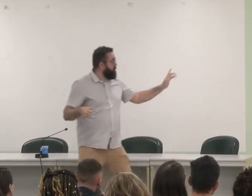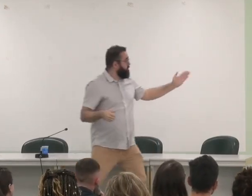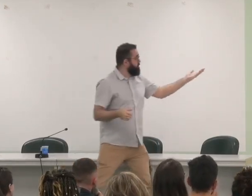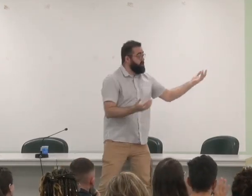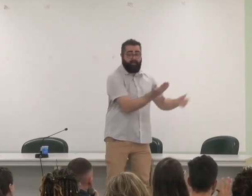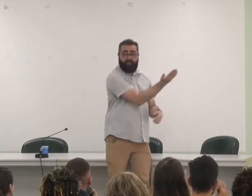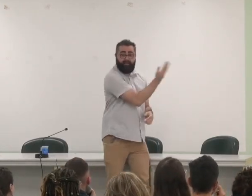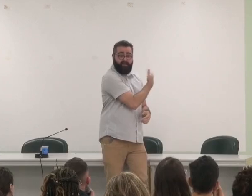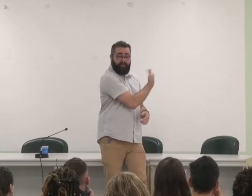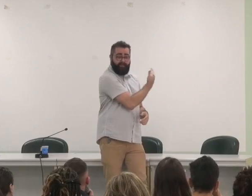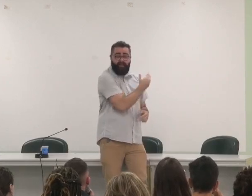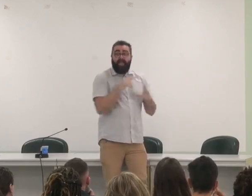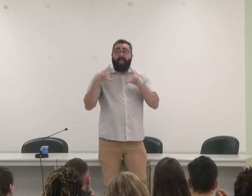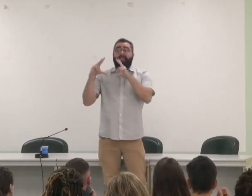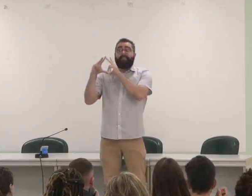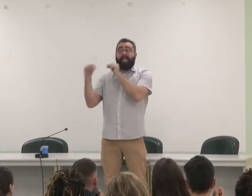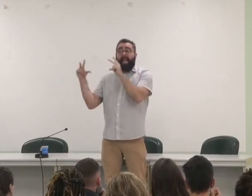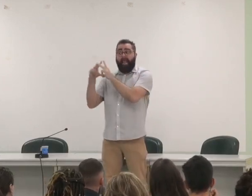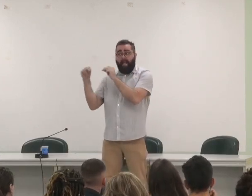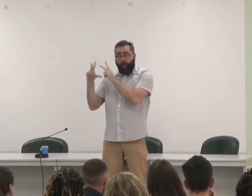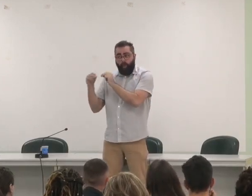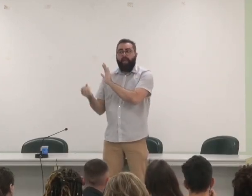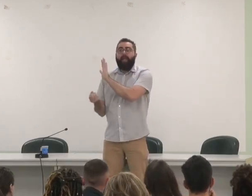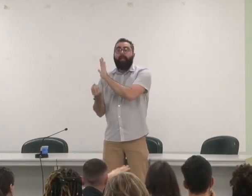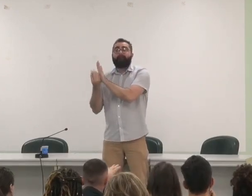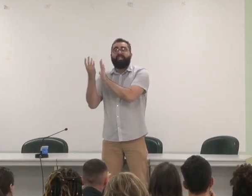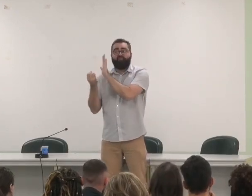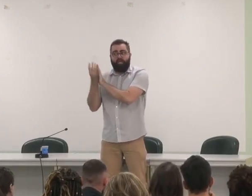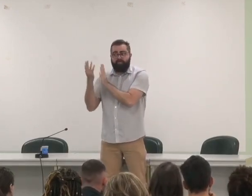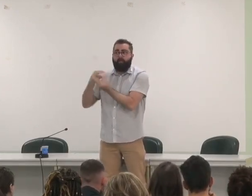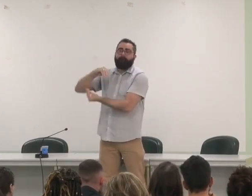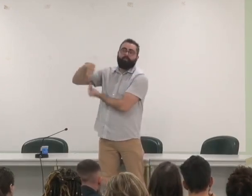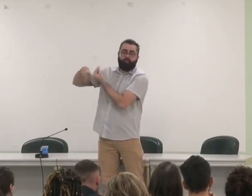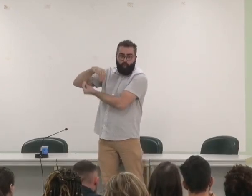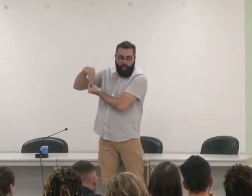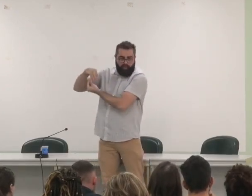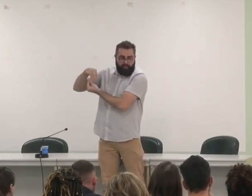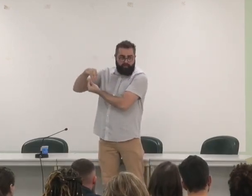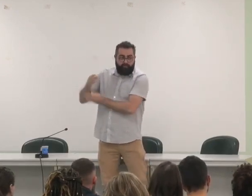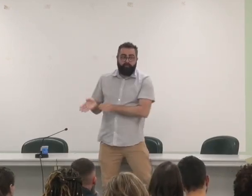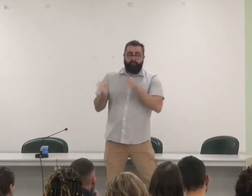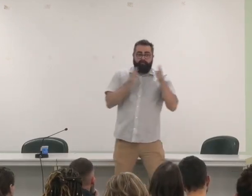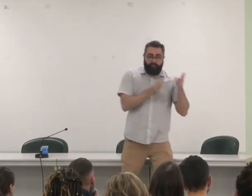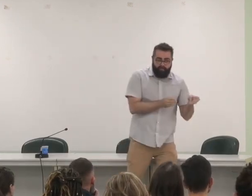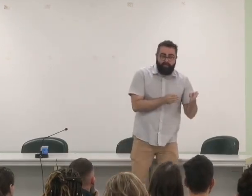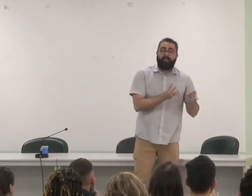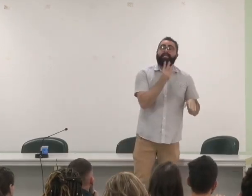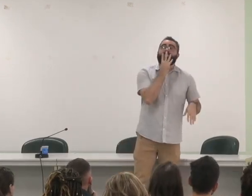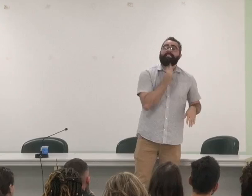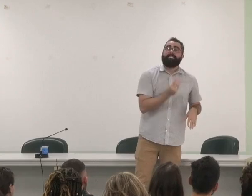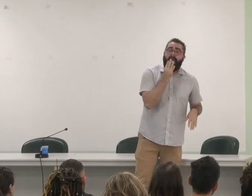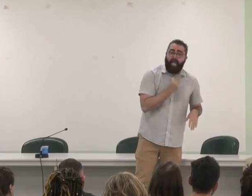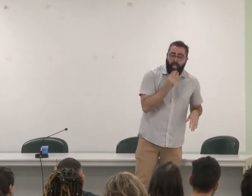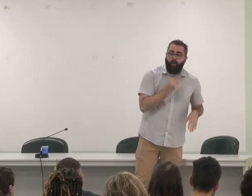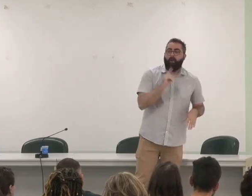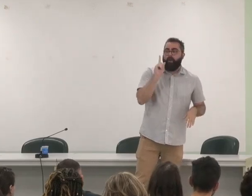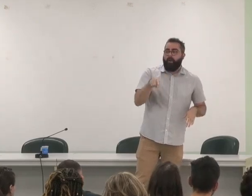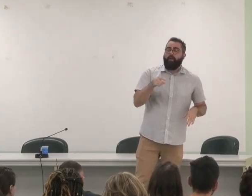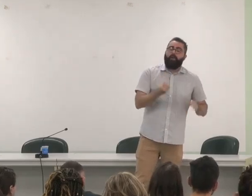Piauí. Então, a gente tem o que aconteceu na Nicarágua, que foi uma língua de sinais emergente misturada,